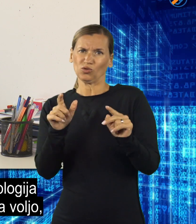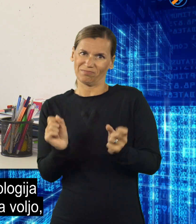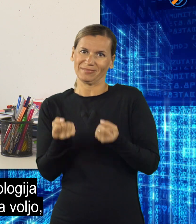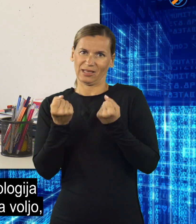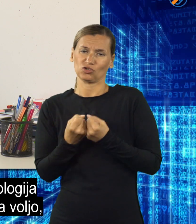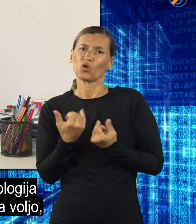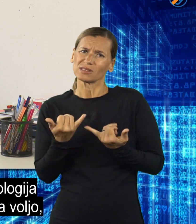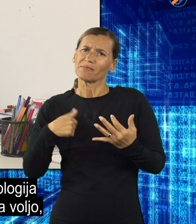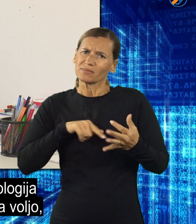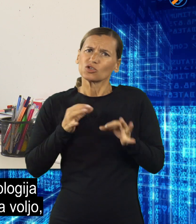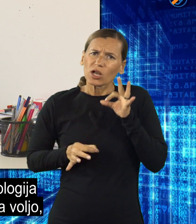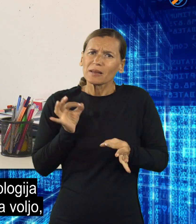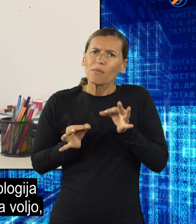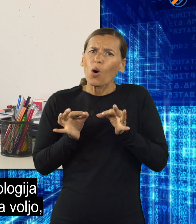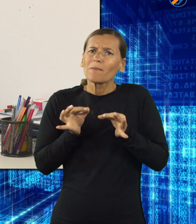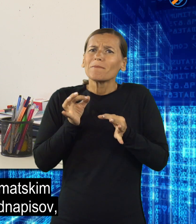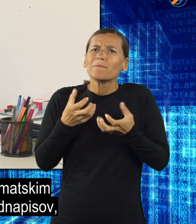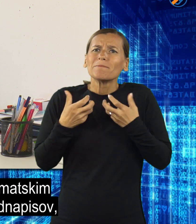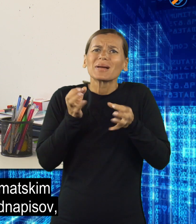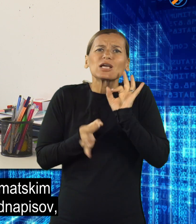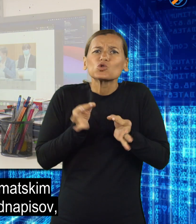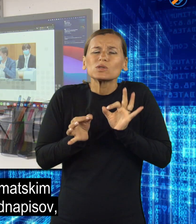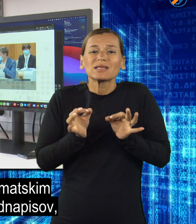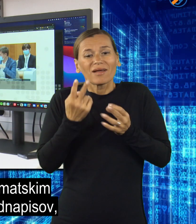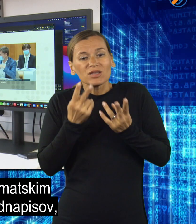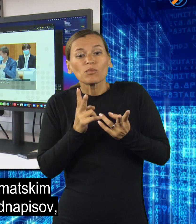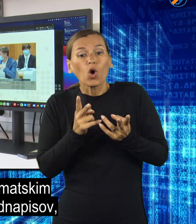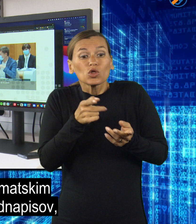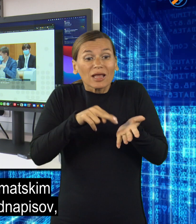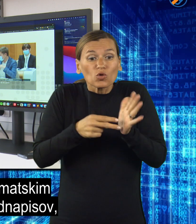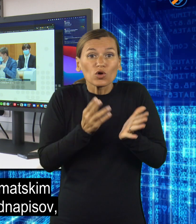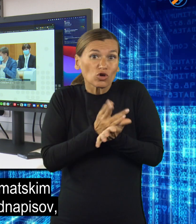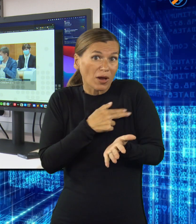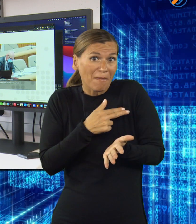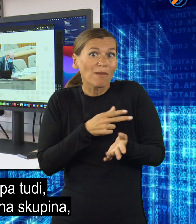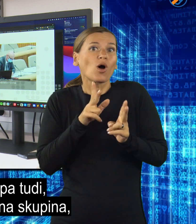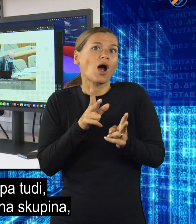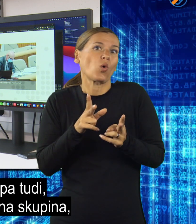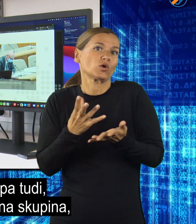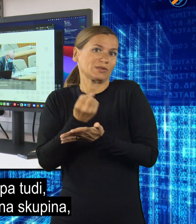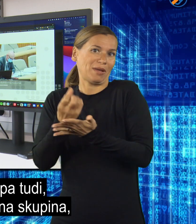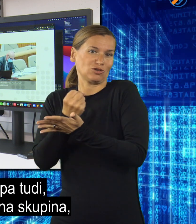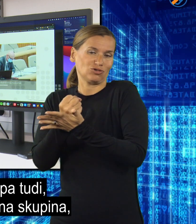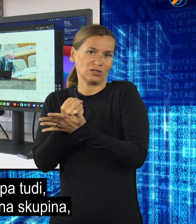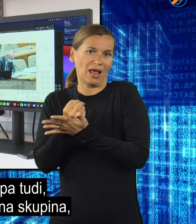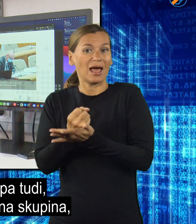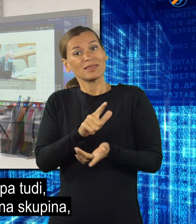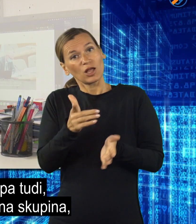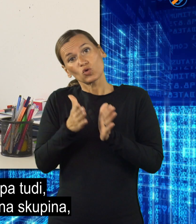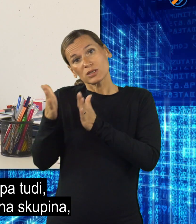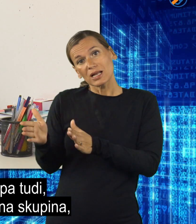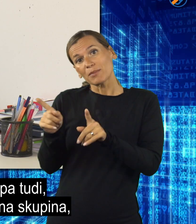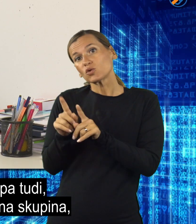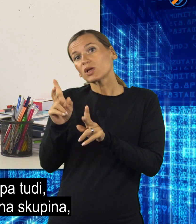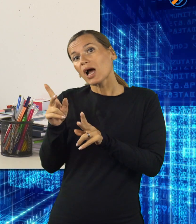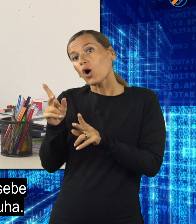se tehnologija, kot je danes na voljo, obnese za avtomatsko generiranje podnapisov, na drugi strani pa tudi, kako to